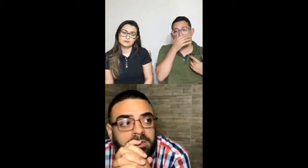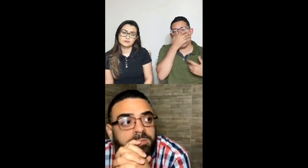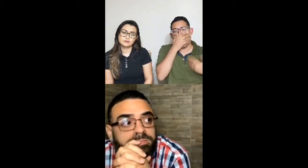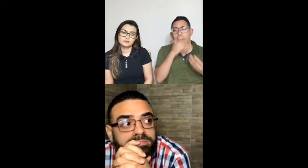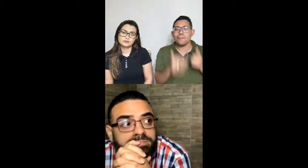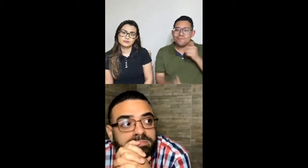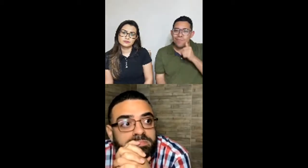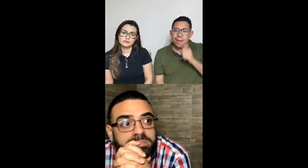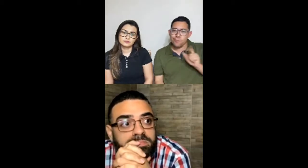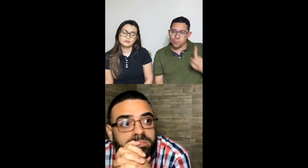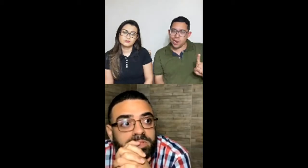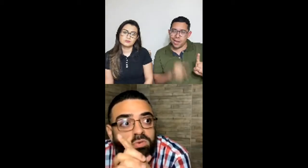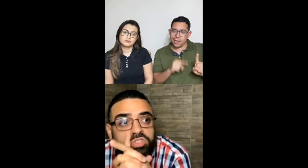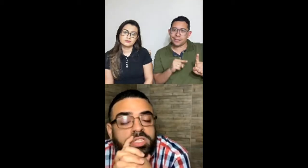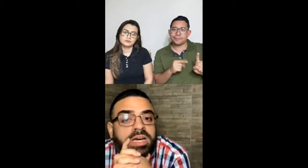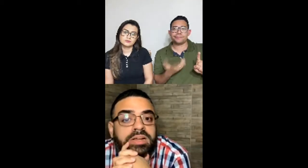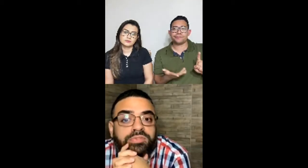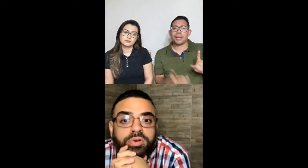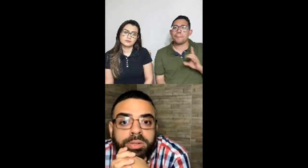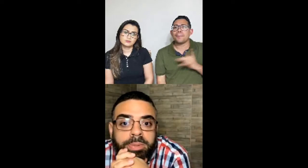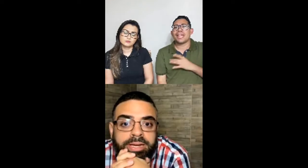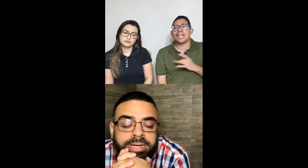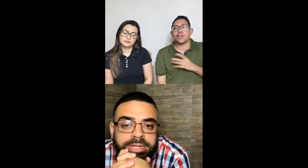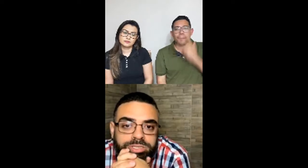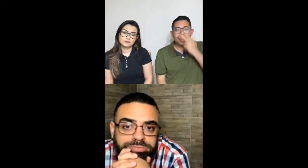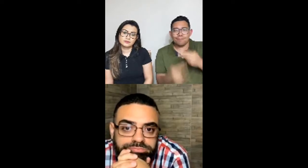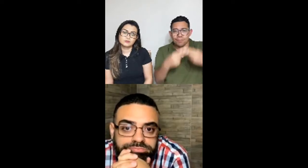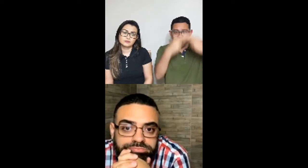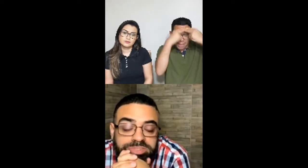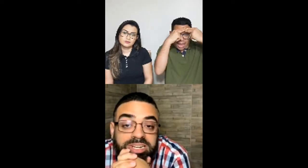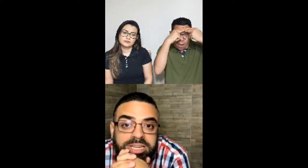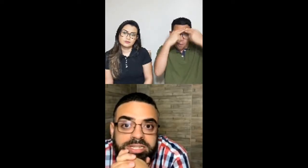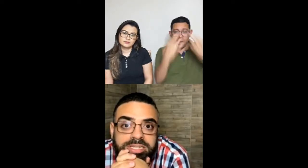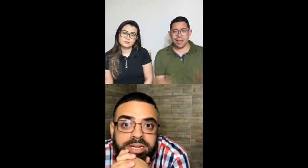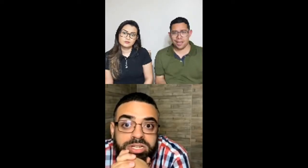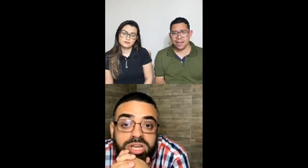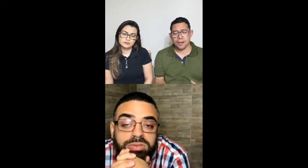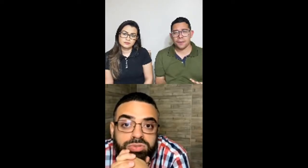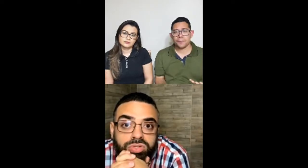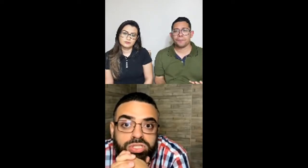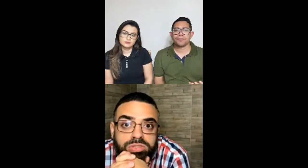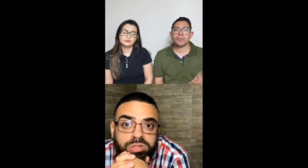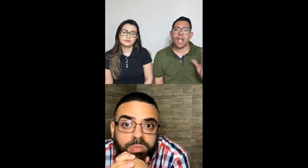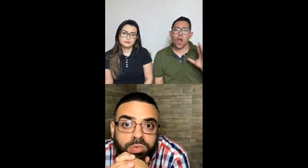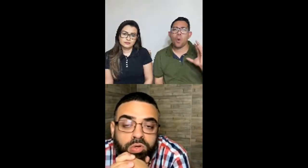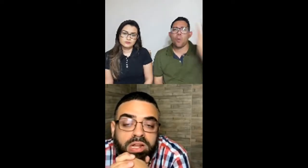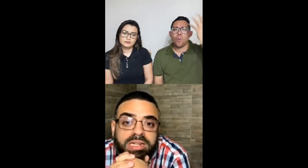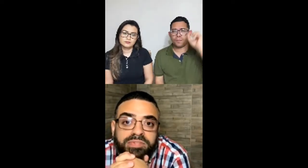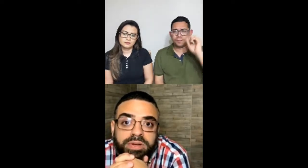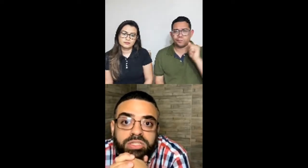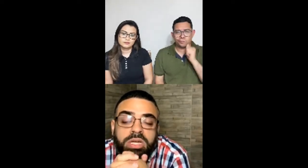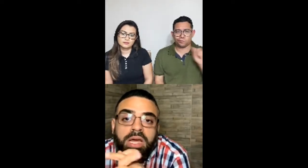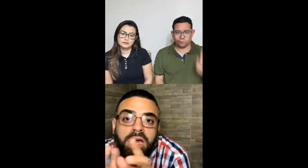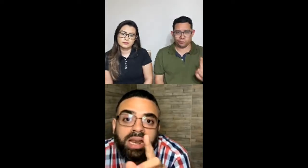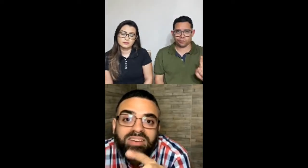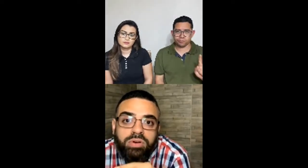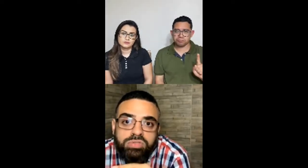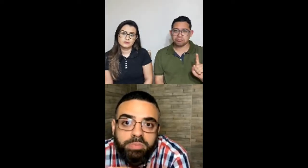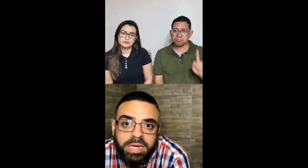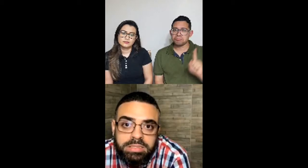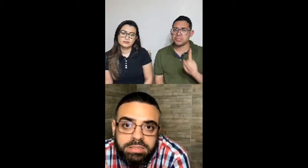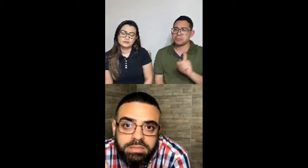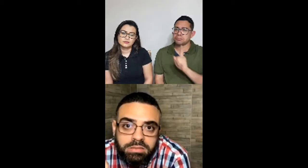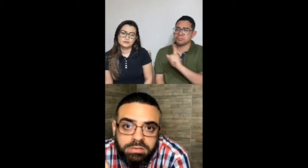disso. E aí, o que aconteceu? Um dia ela foi para a igreja,